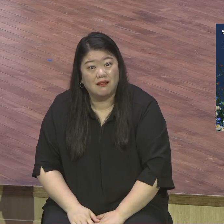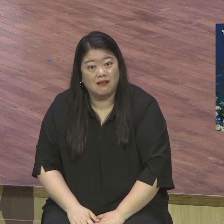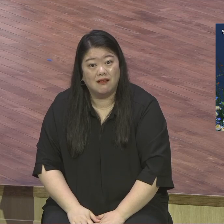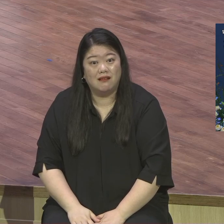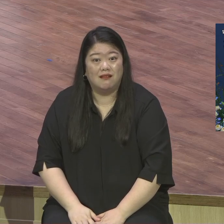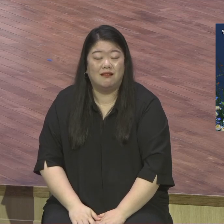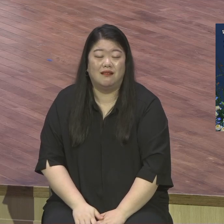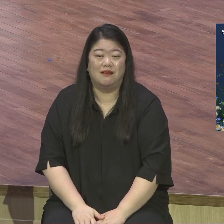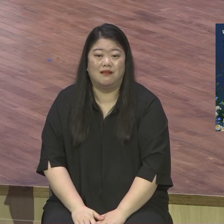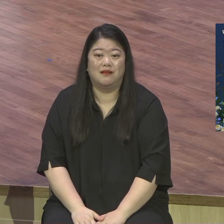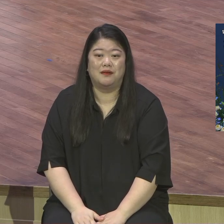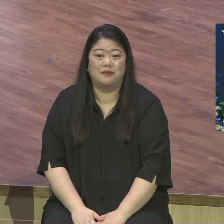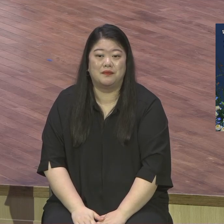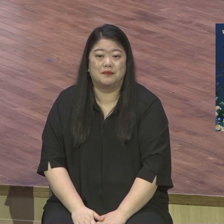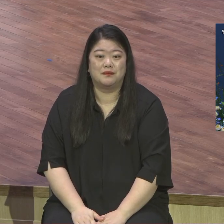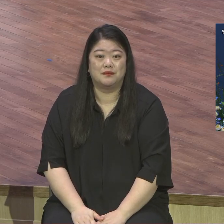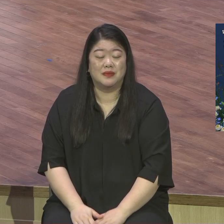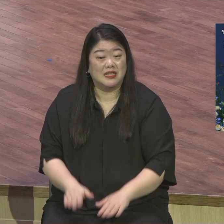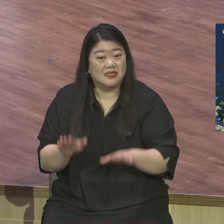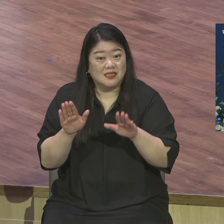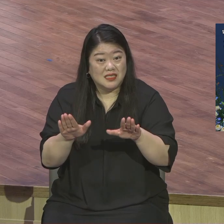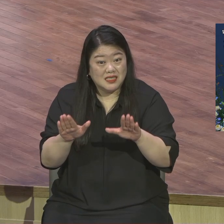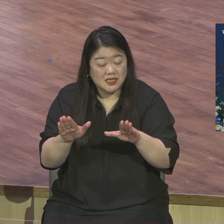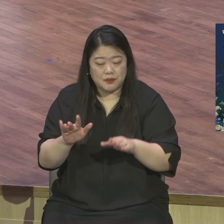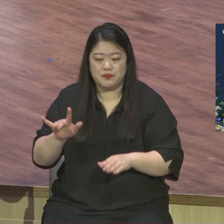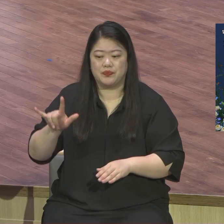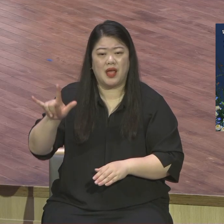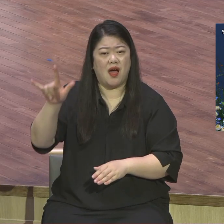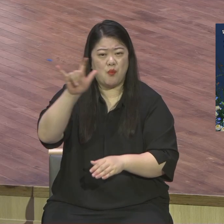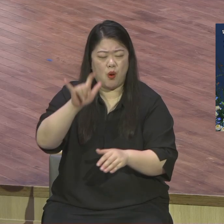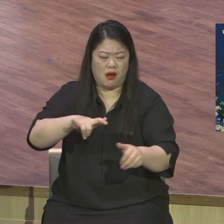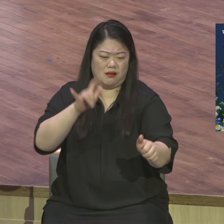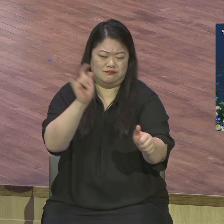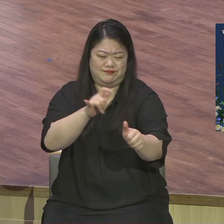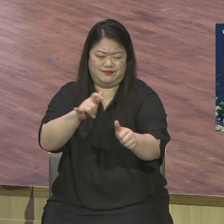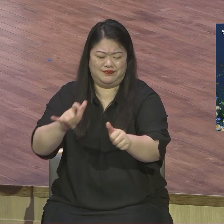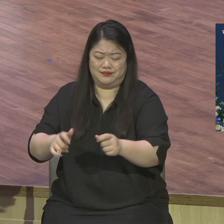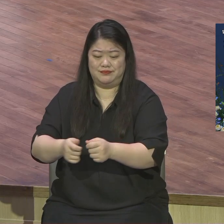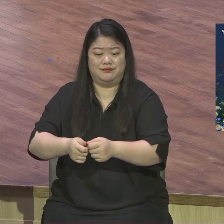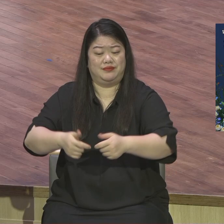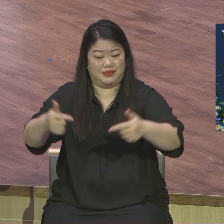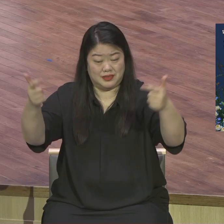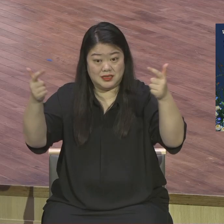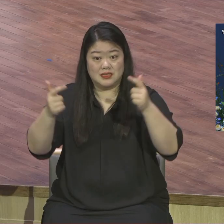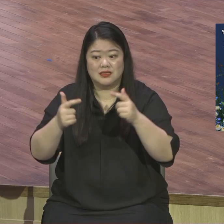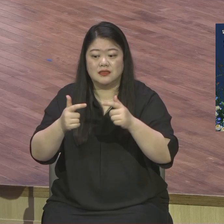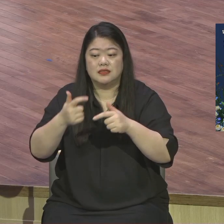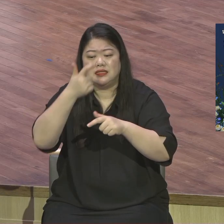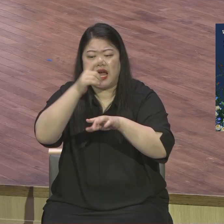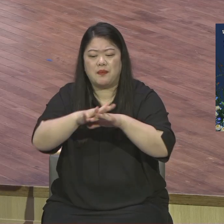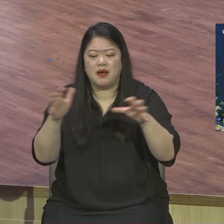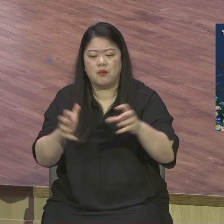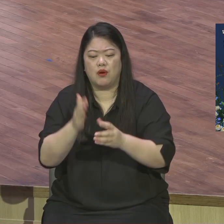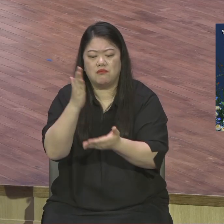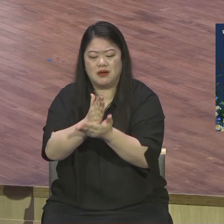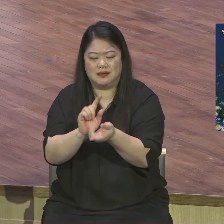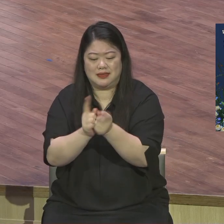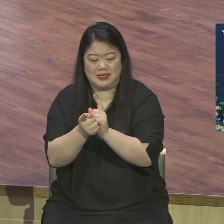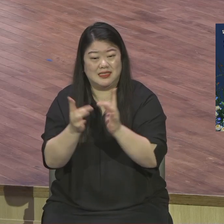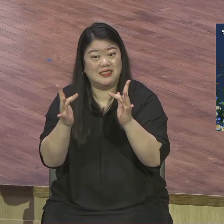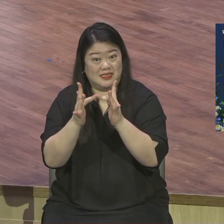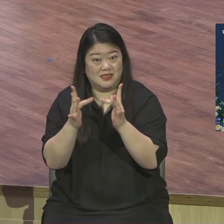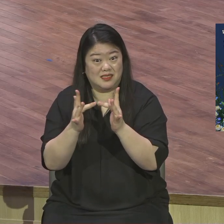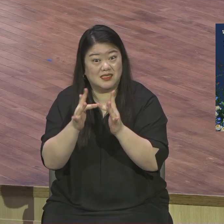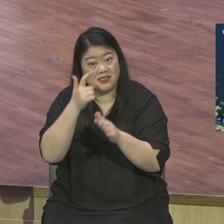이 팬데믹 코로나19 팬데믹으로 인해서 온라인을 하게 되는데 온라인에 참 대면을